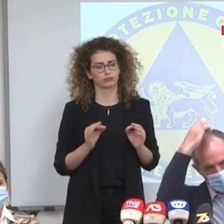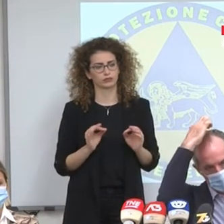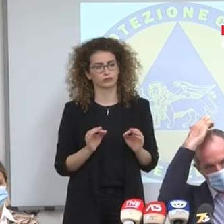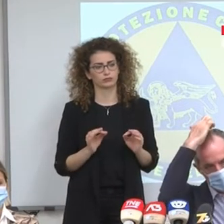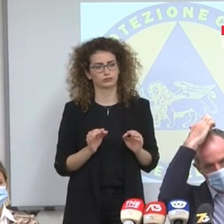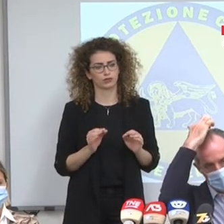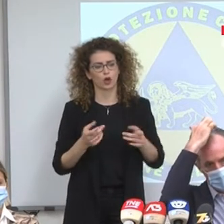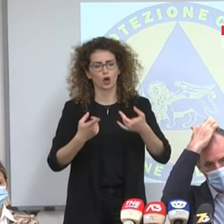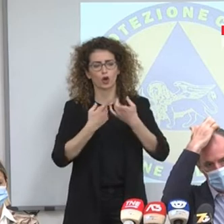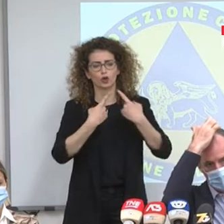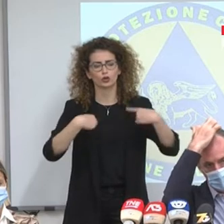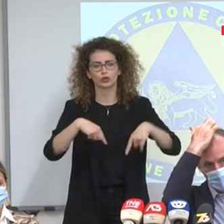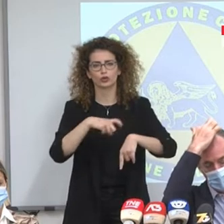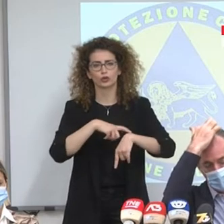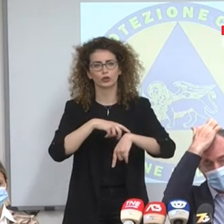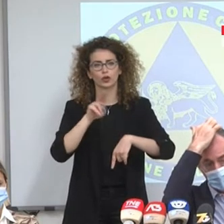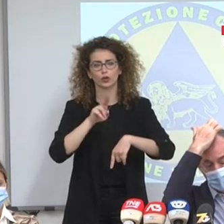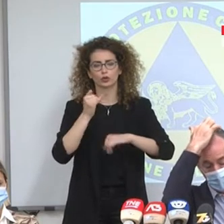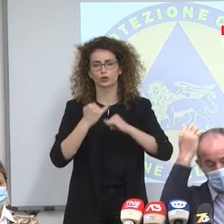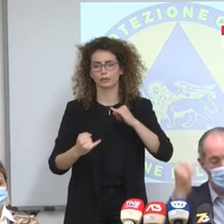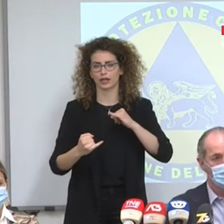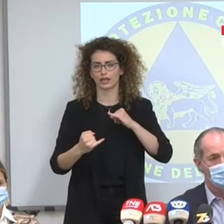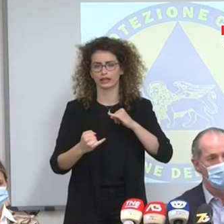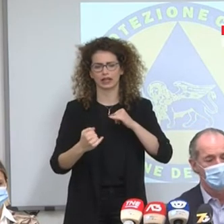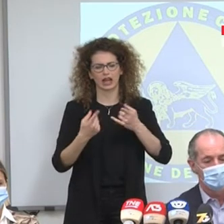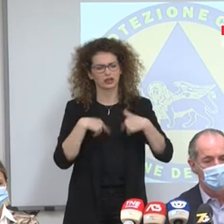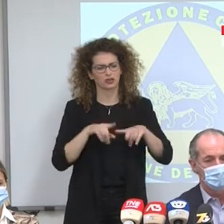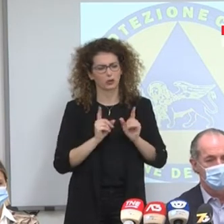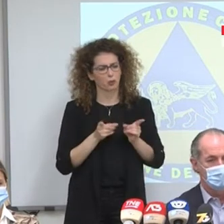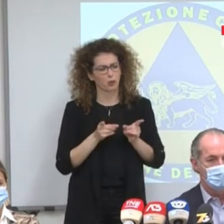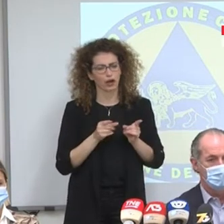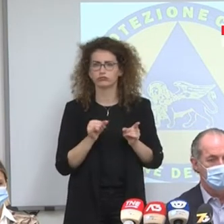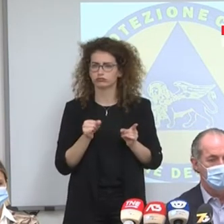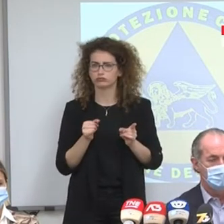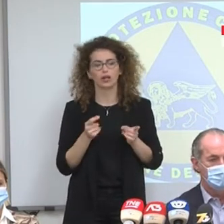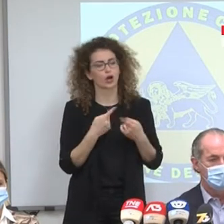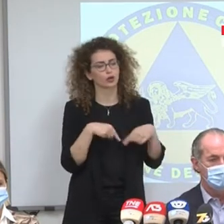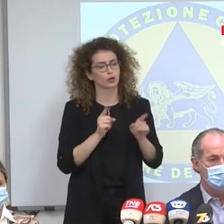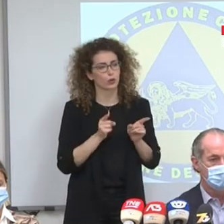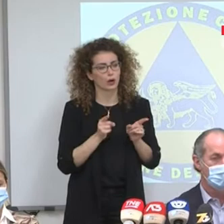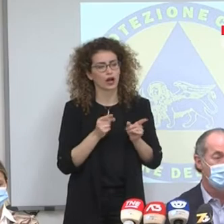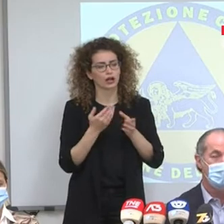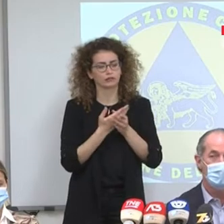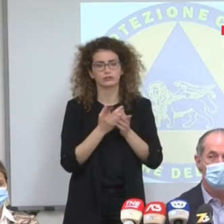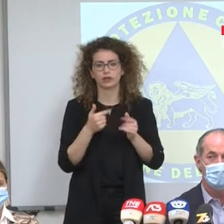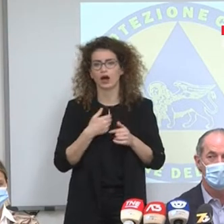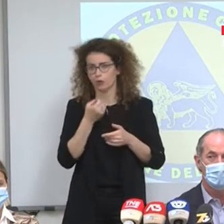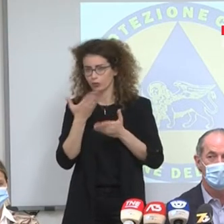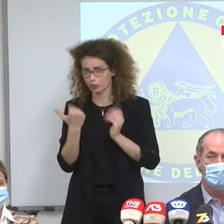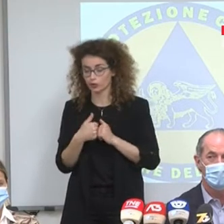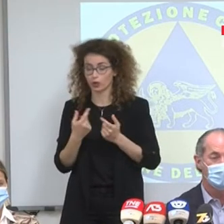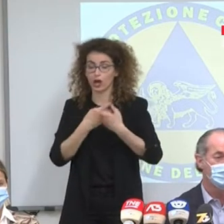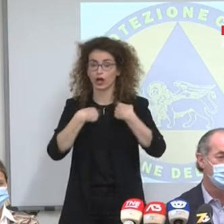esattamente la riunione delle 14.30, sì. Che riunione è e che agenda ha? Buongiorno, è una riunione